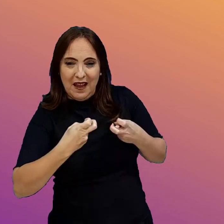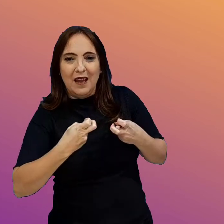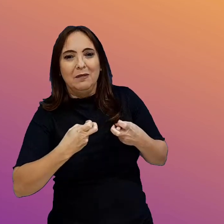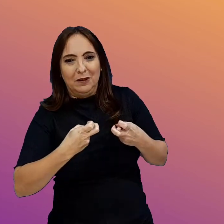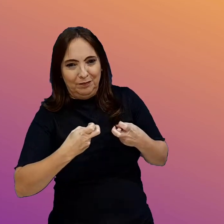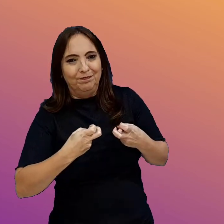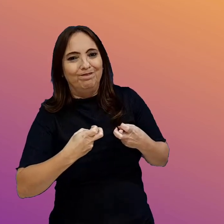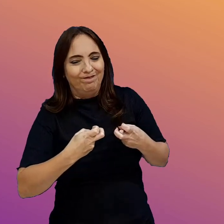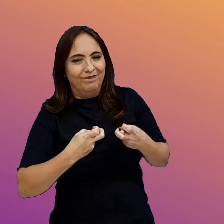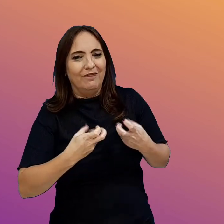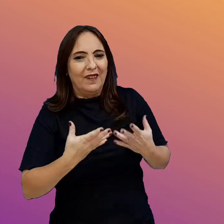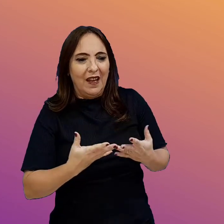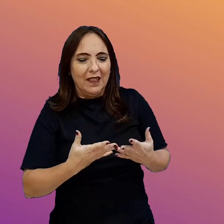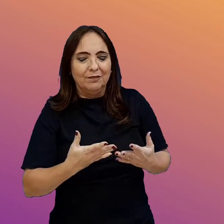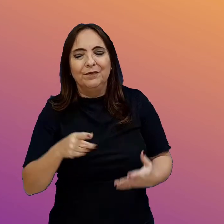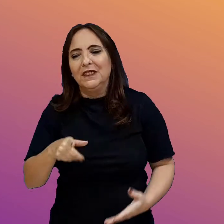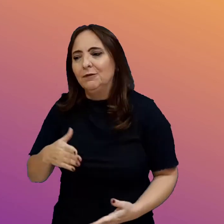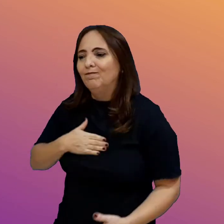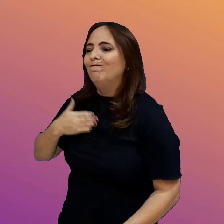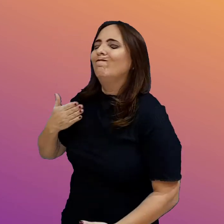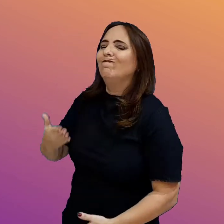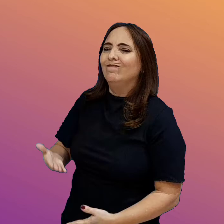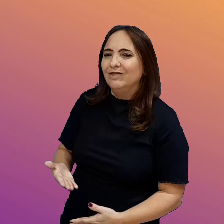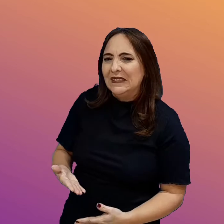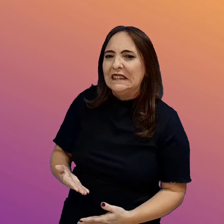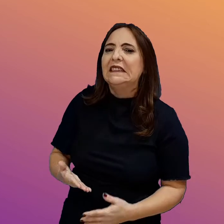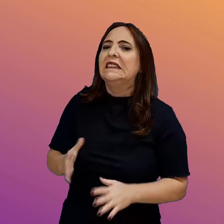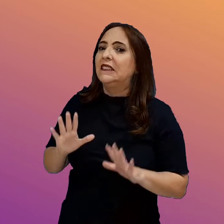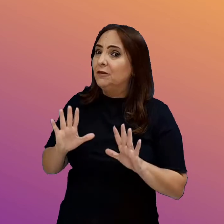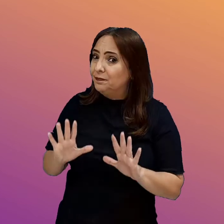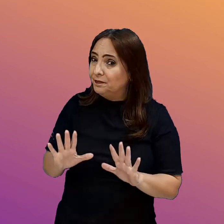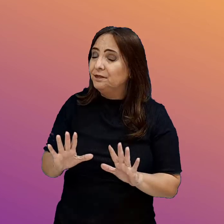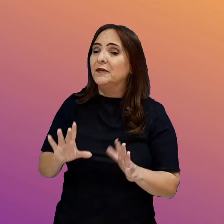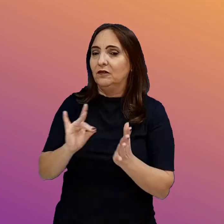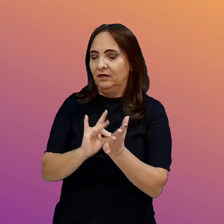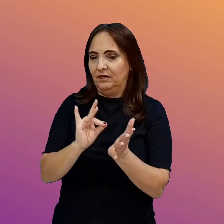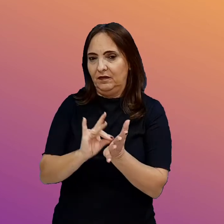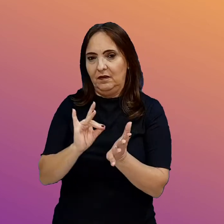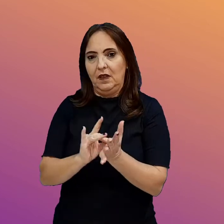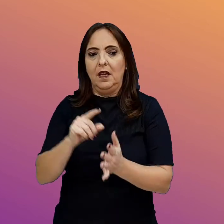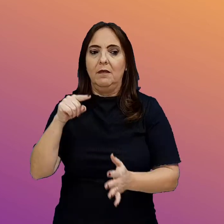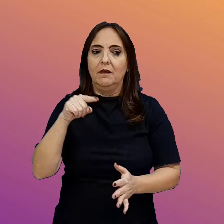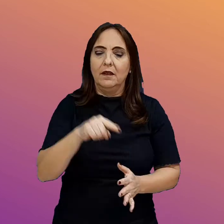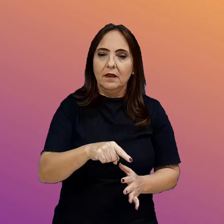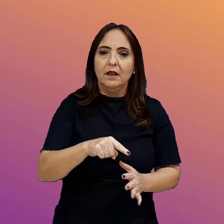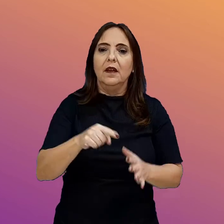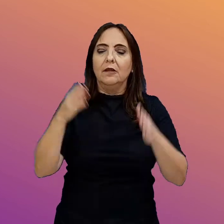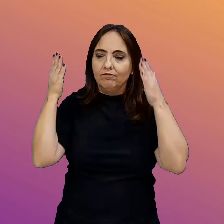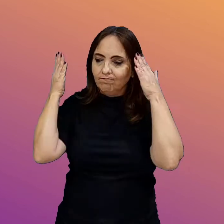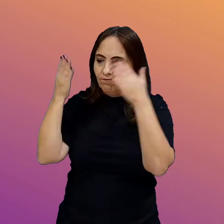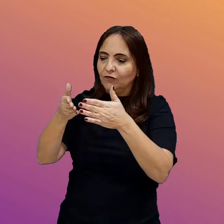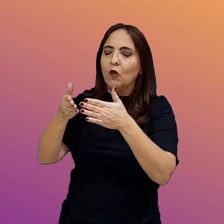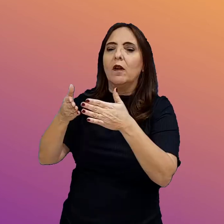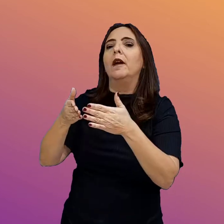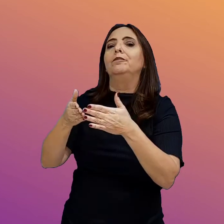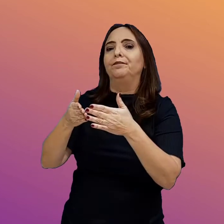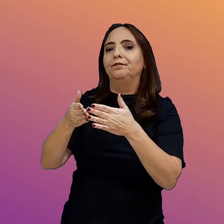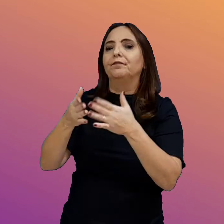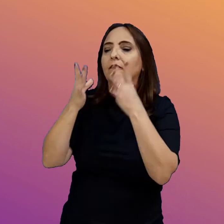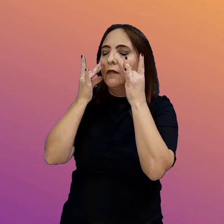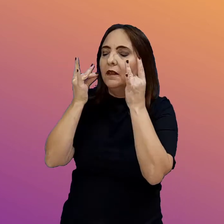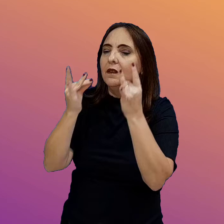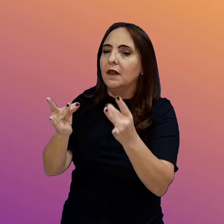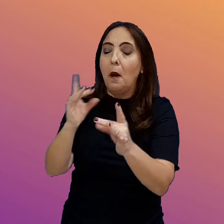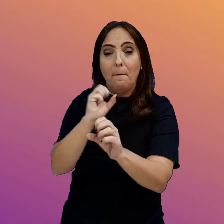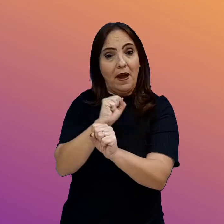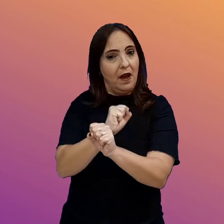dá, né, aquele susto, aquela sacudidela assim, que é para você voltar a atenção para ele, parar